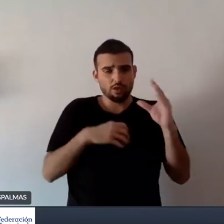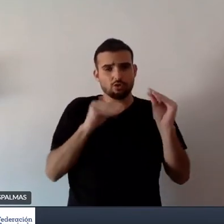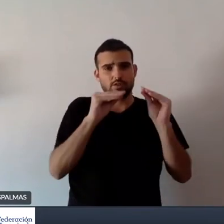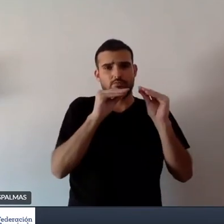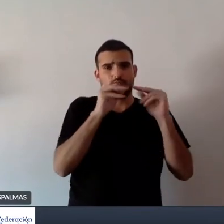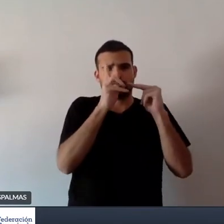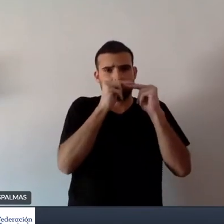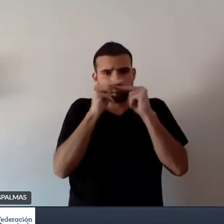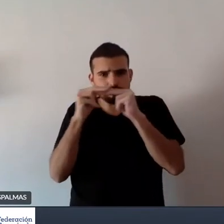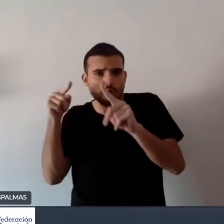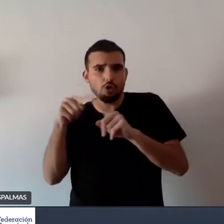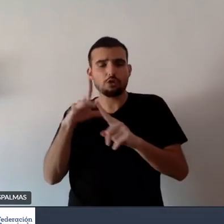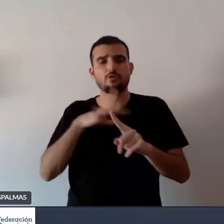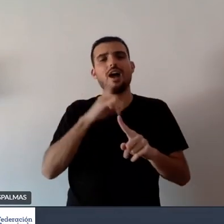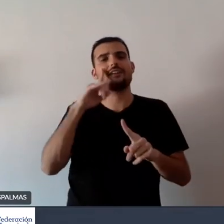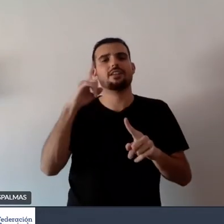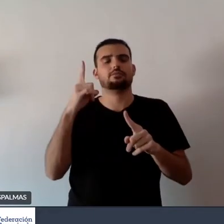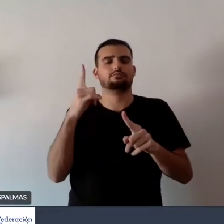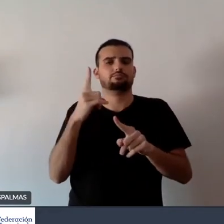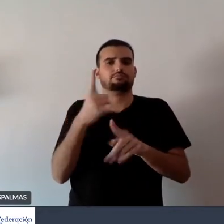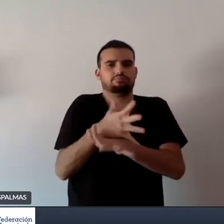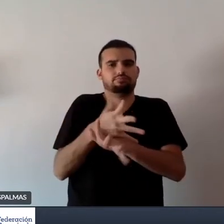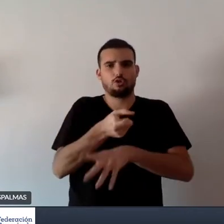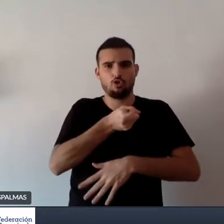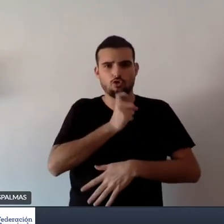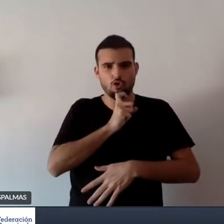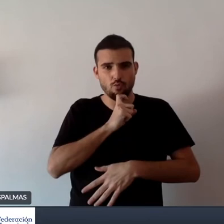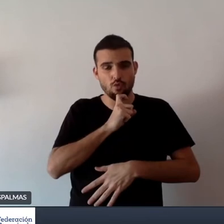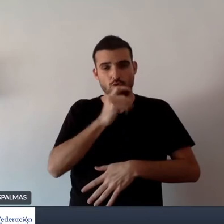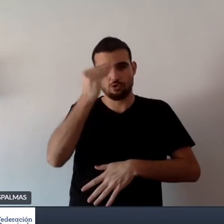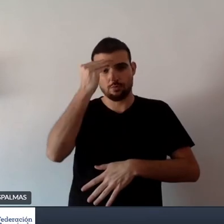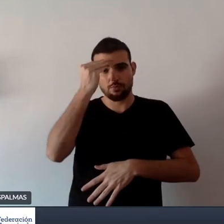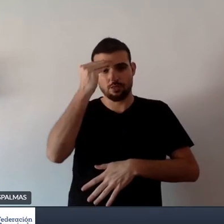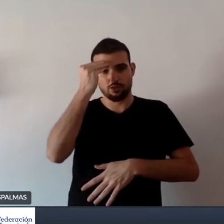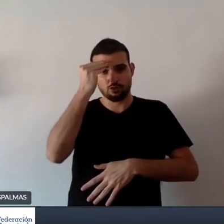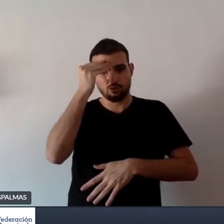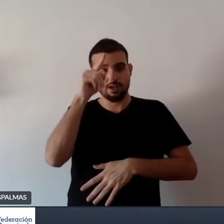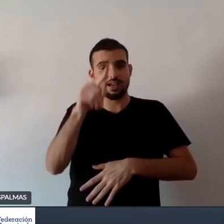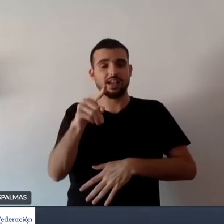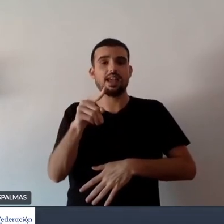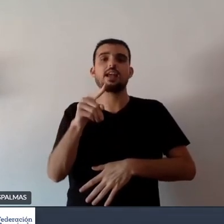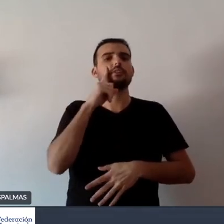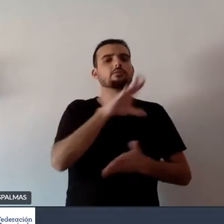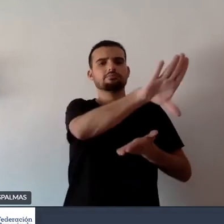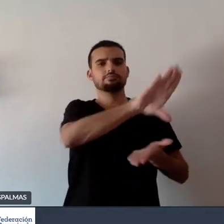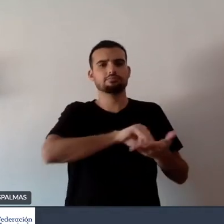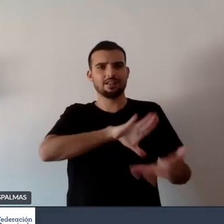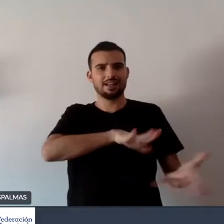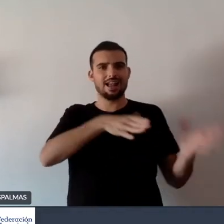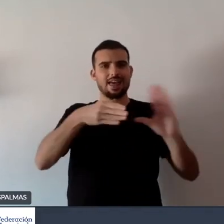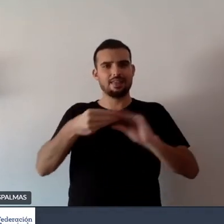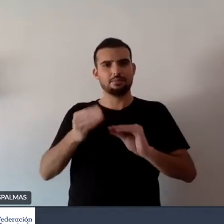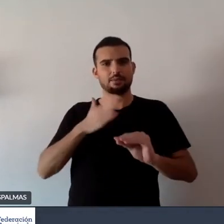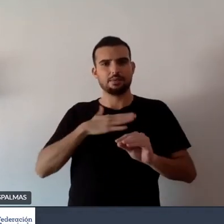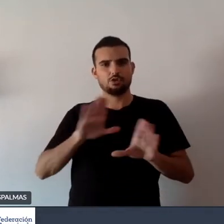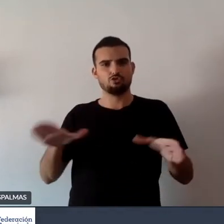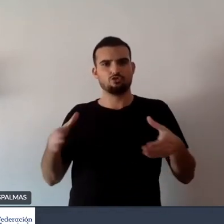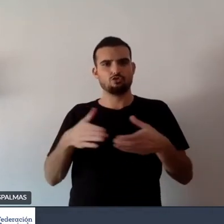estas que hemos ido viendo, y yo creo que es el determinar cuáles son las que mejor se adaptan a la plantilla que tienes y en cada situación.